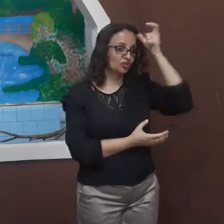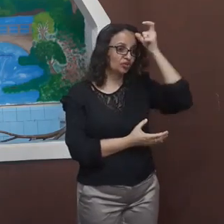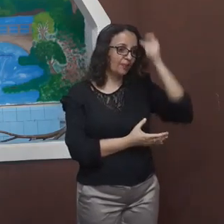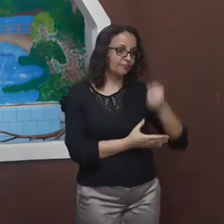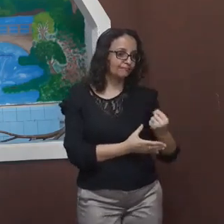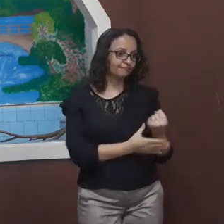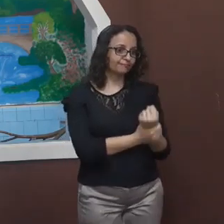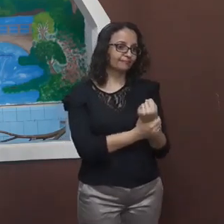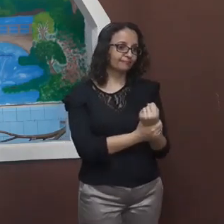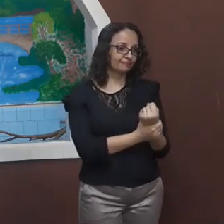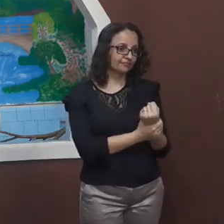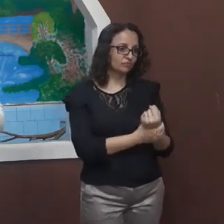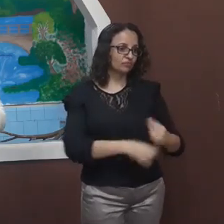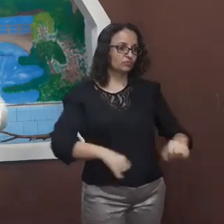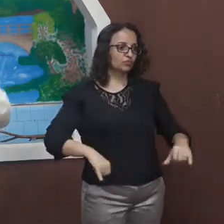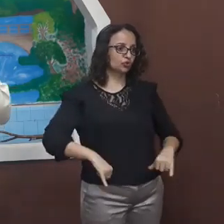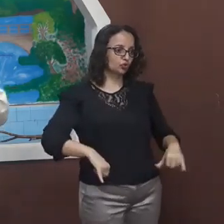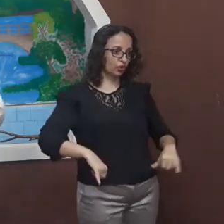Irmãos,